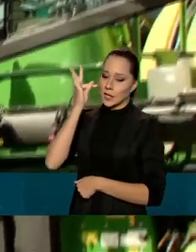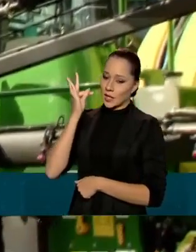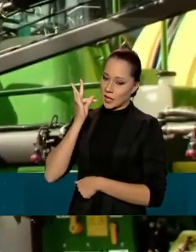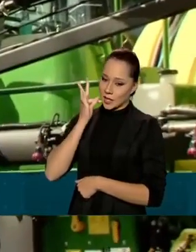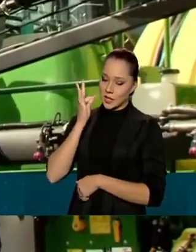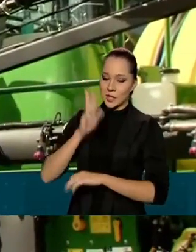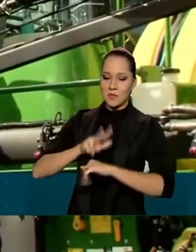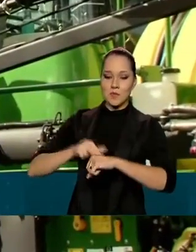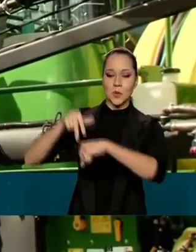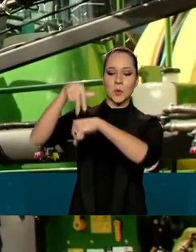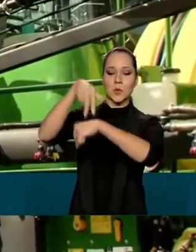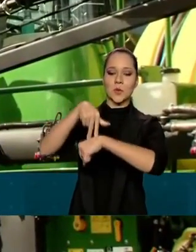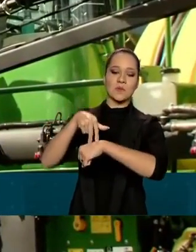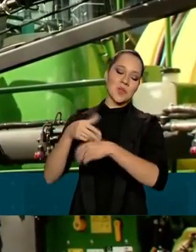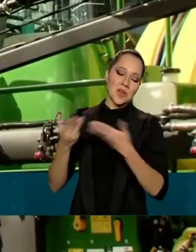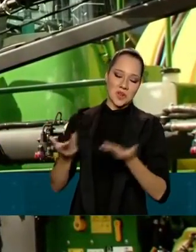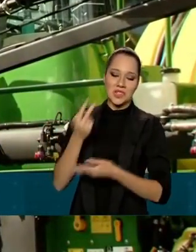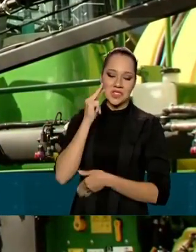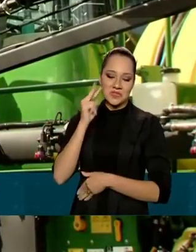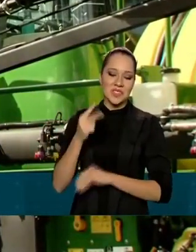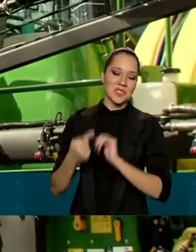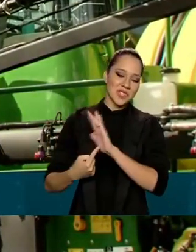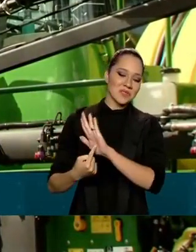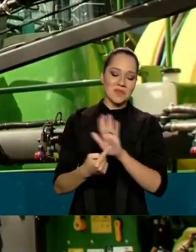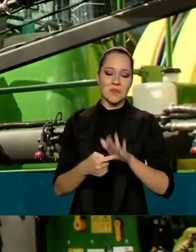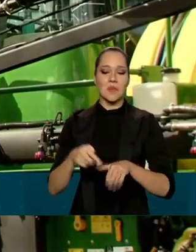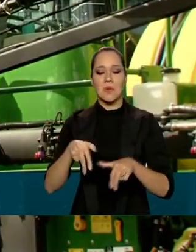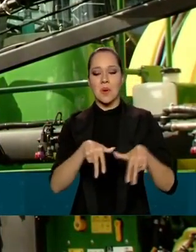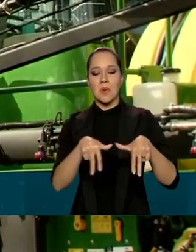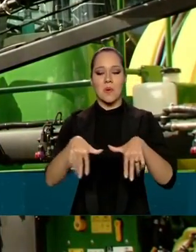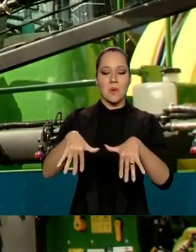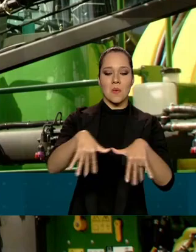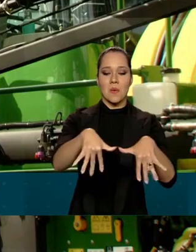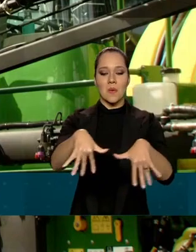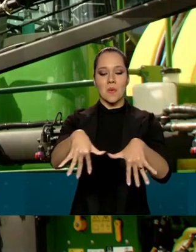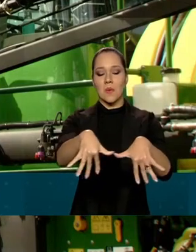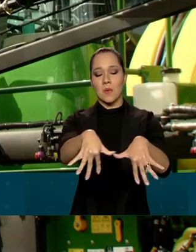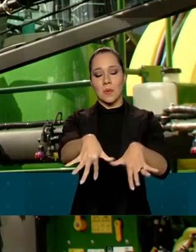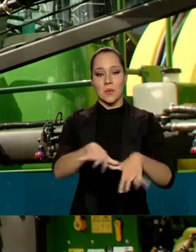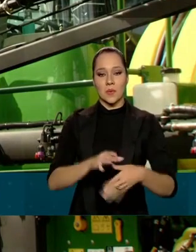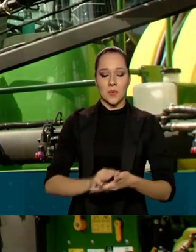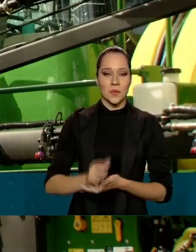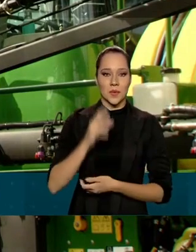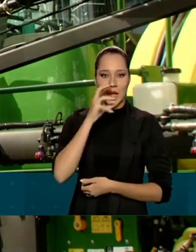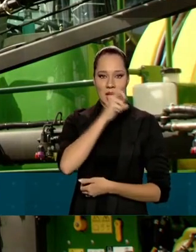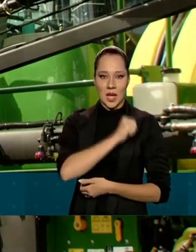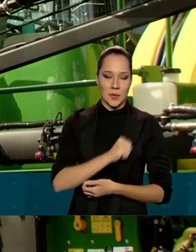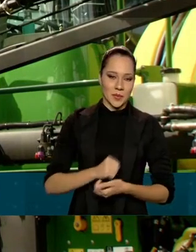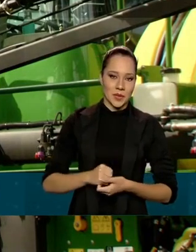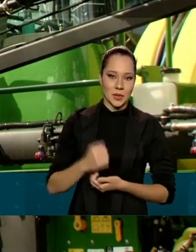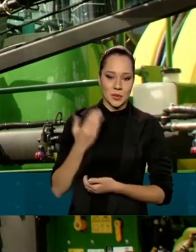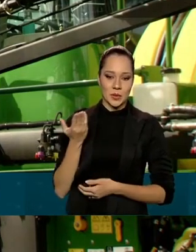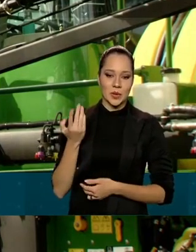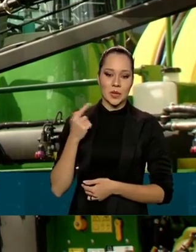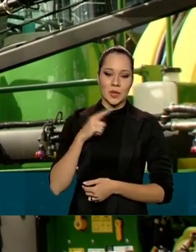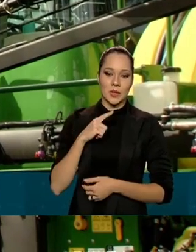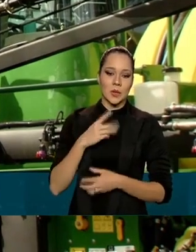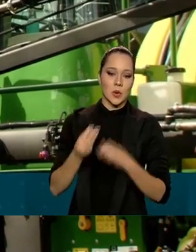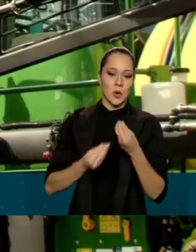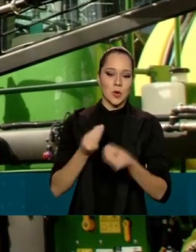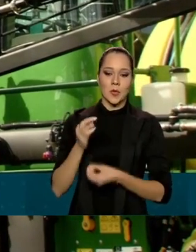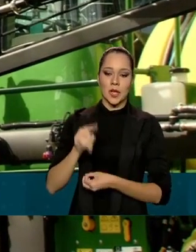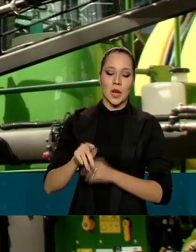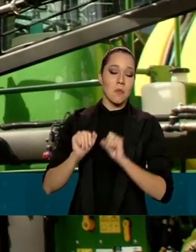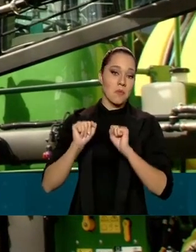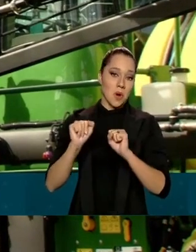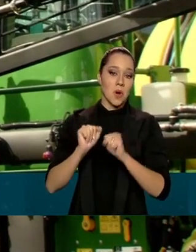em cima dessa máquina, que agora há pouco nós vimos aí a demonstração do funcionamento dela, brevemente, né, sobre como que